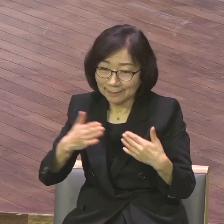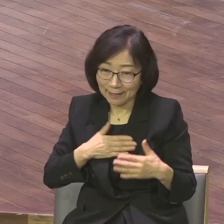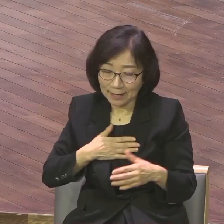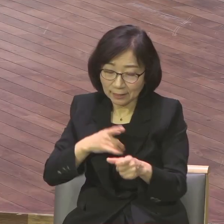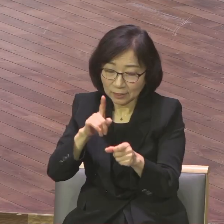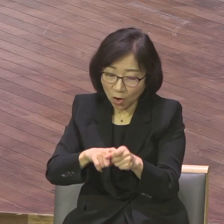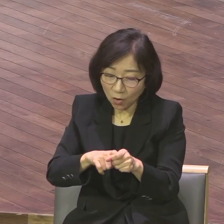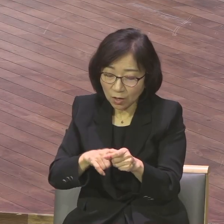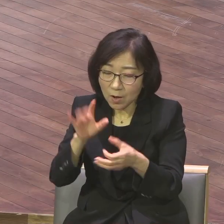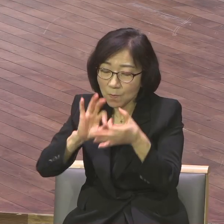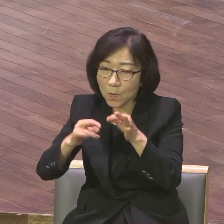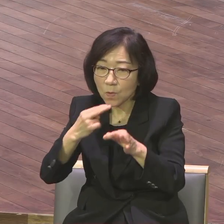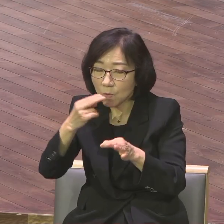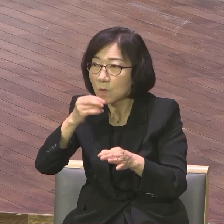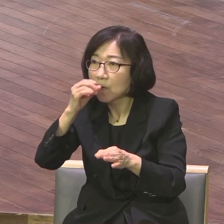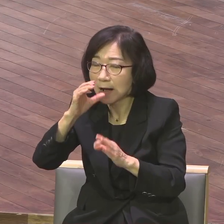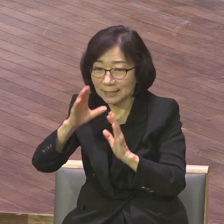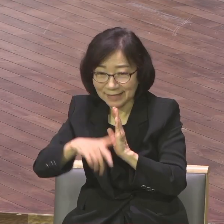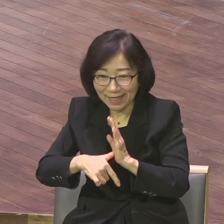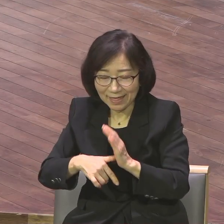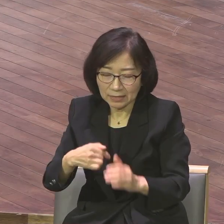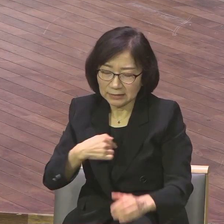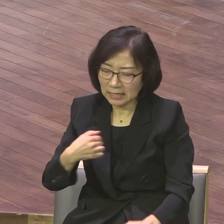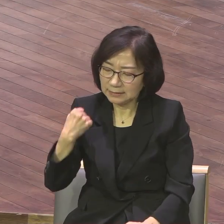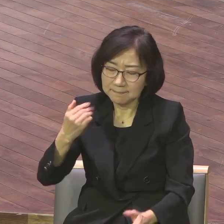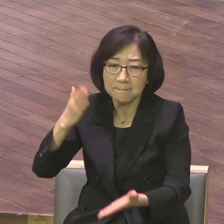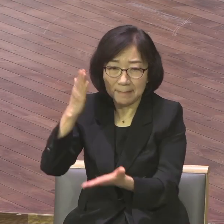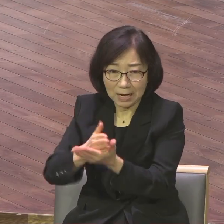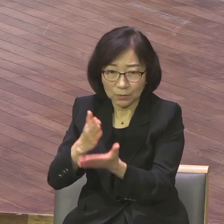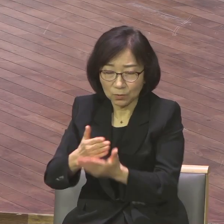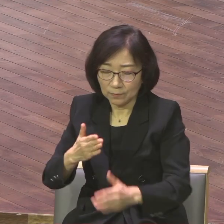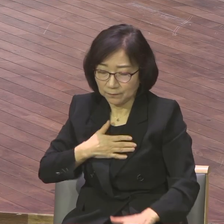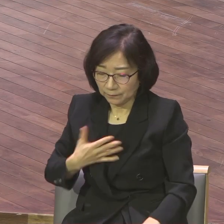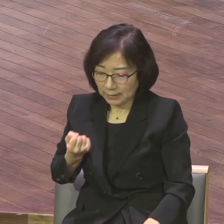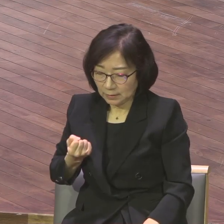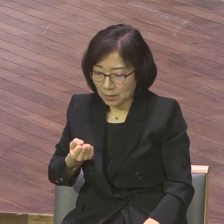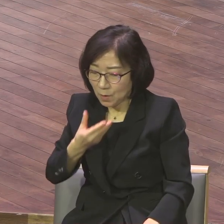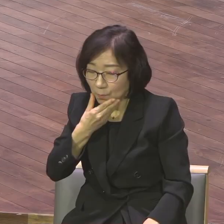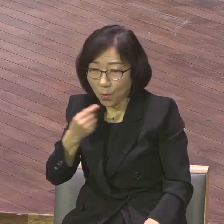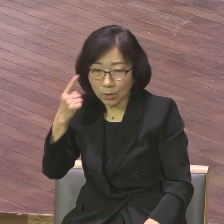될 것이 뭐냐? 내 수준이 아니라 내가 가진 이 복음을 다른 사람에게